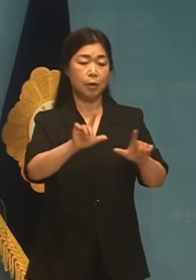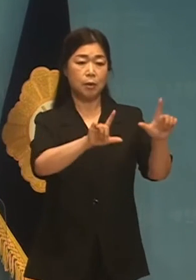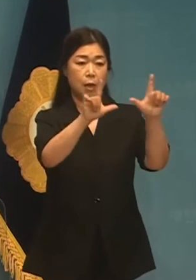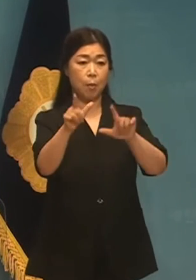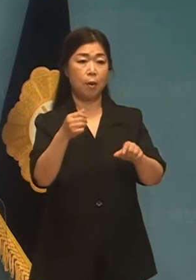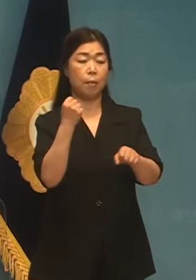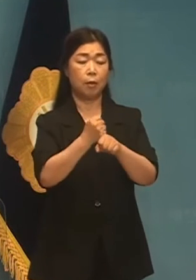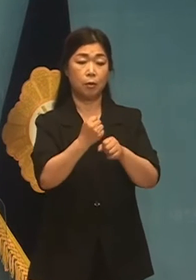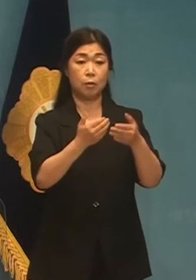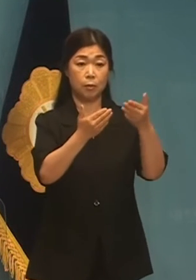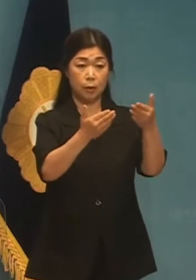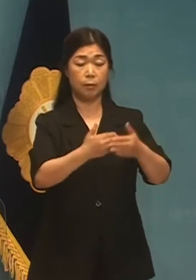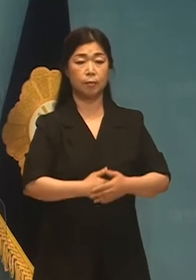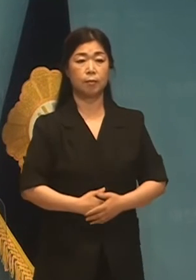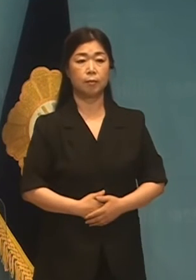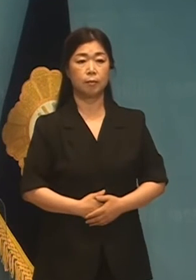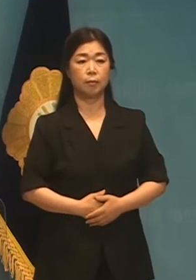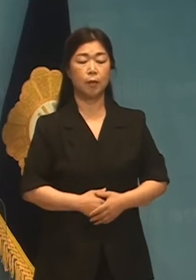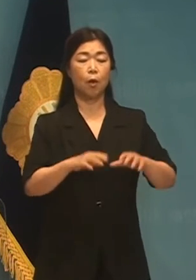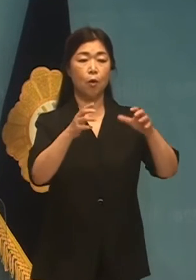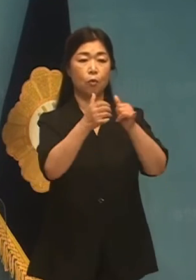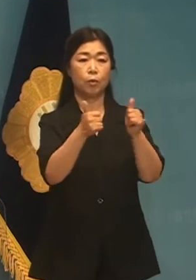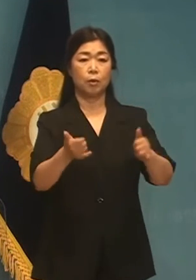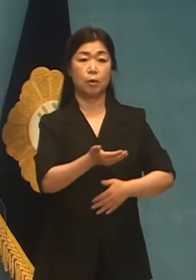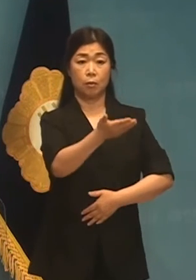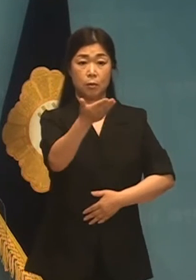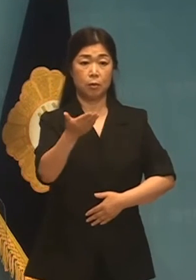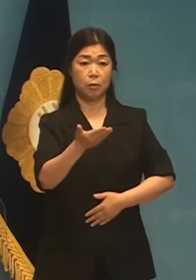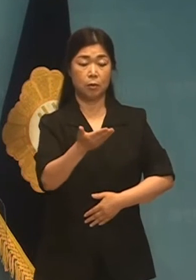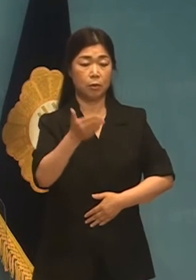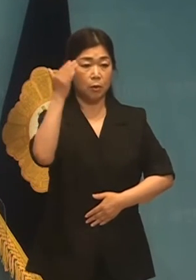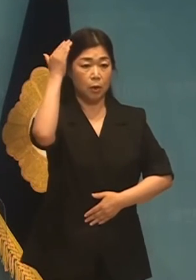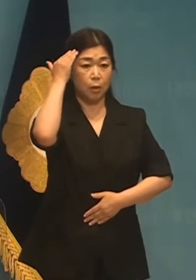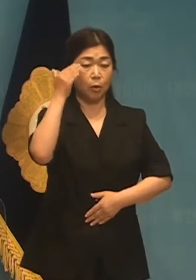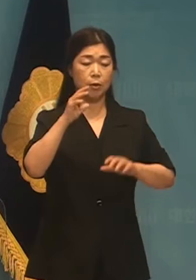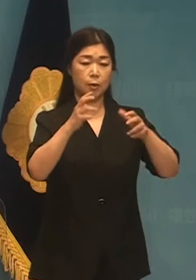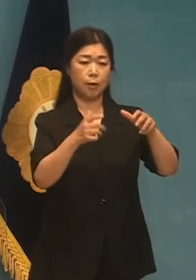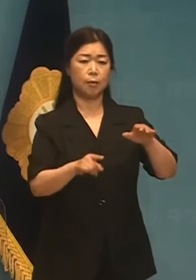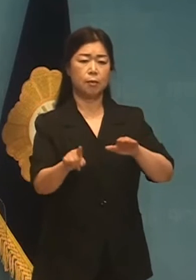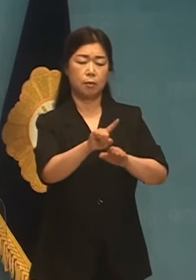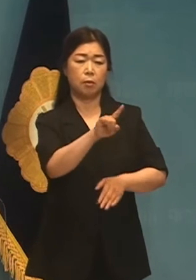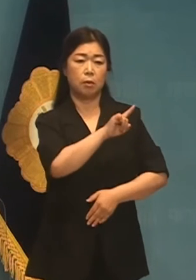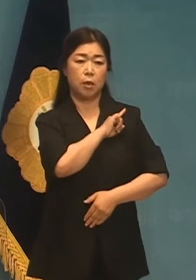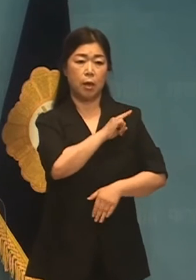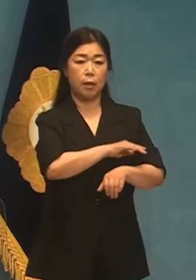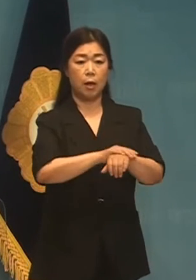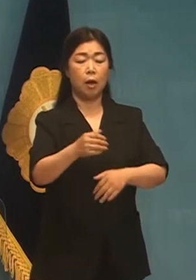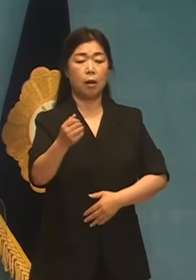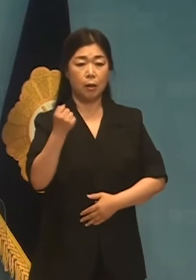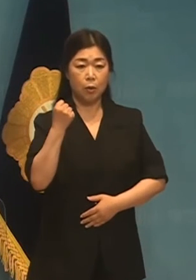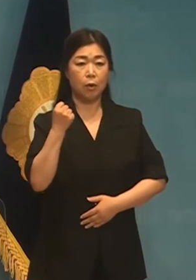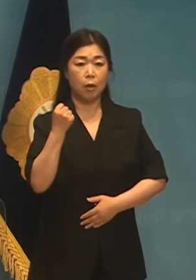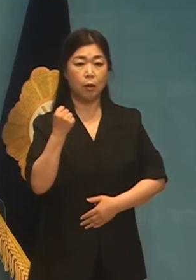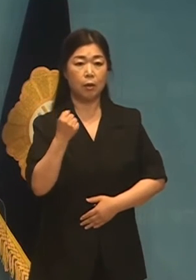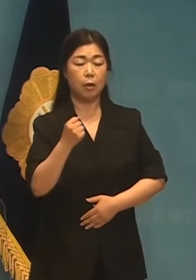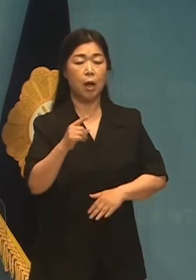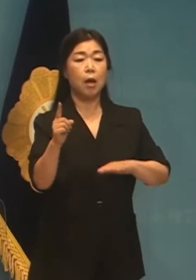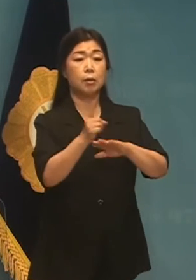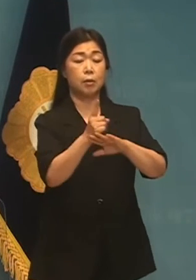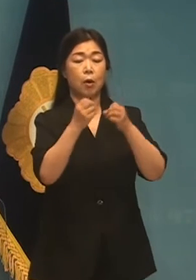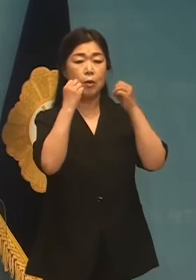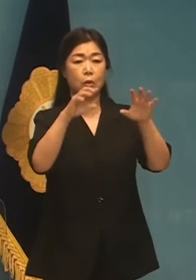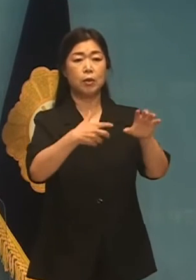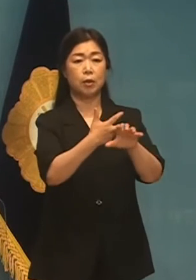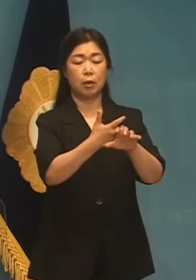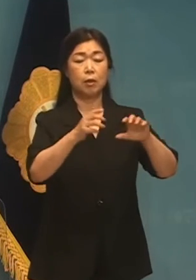것입니다. 국민 여러분, 대한민국을 세계에서 가장 강력한 디지털